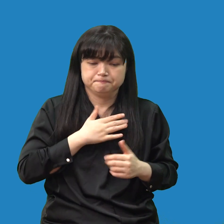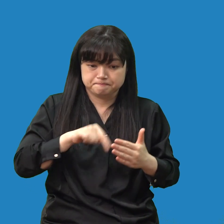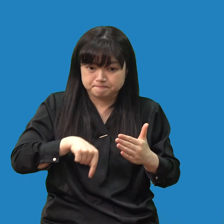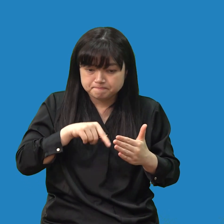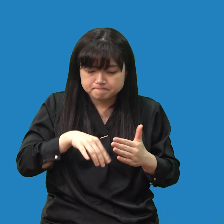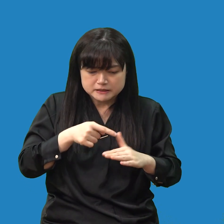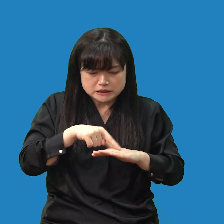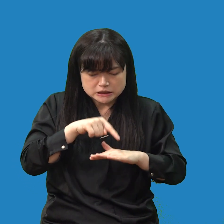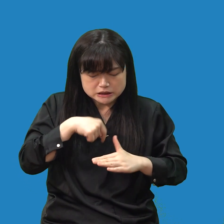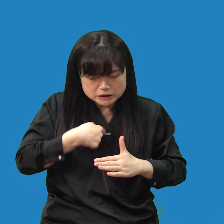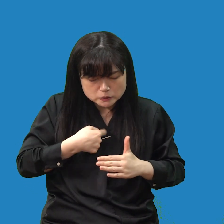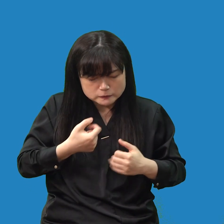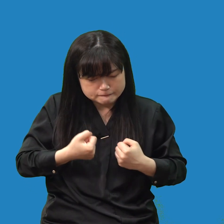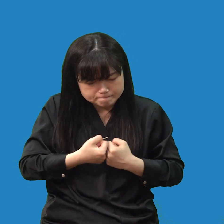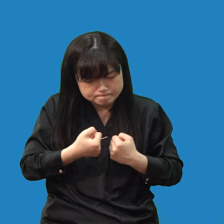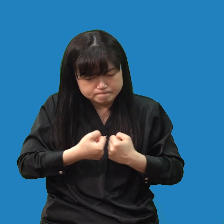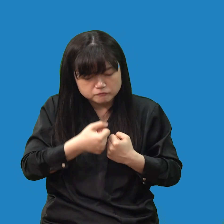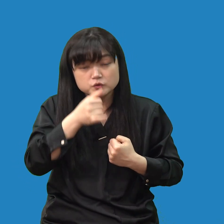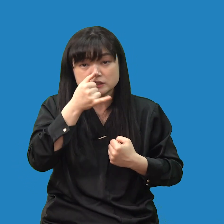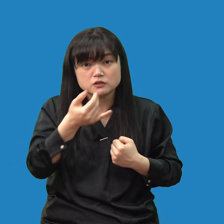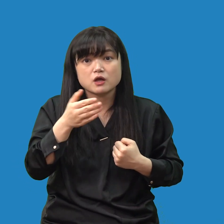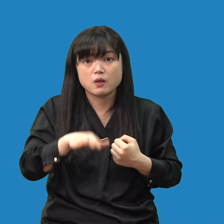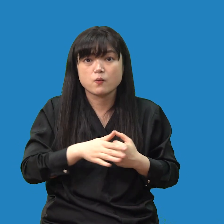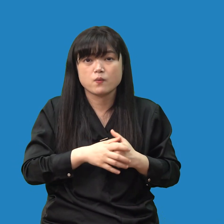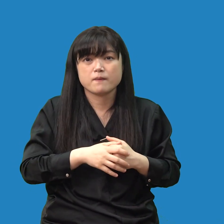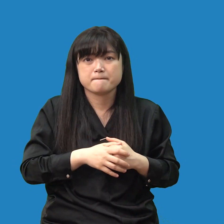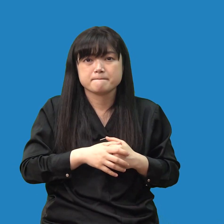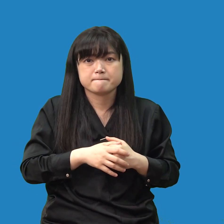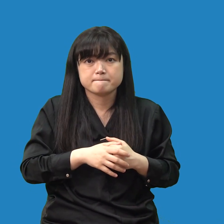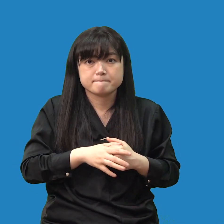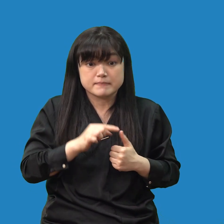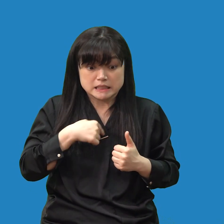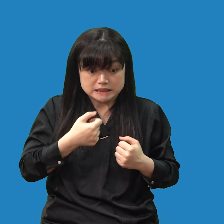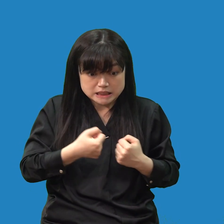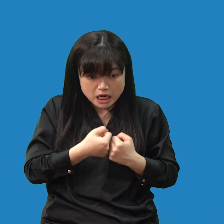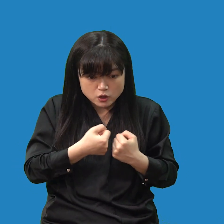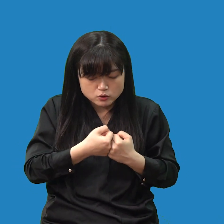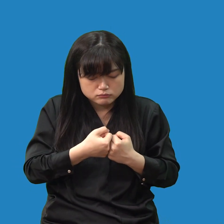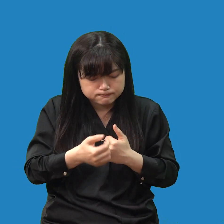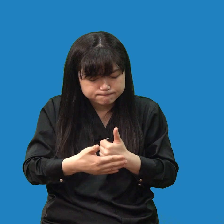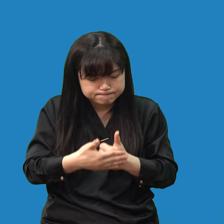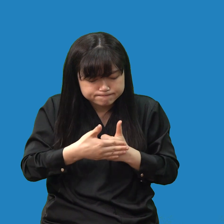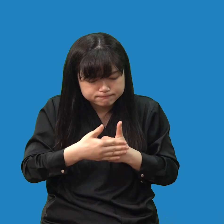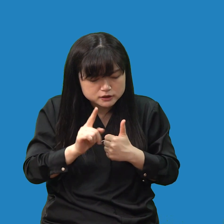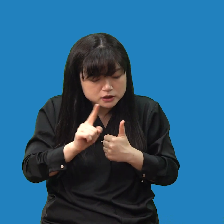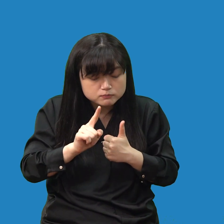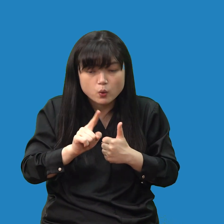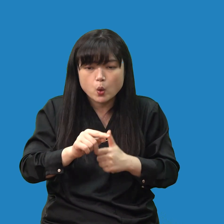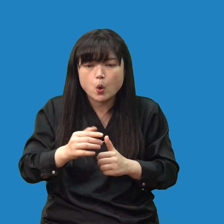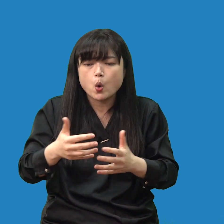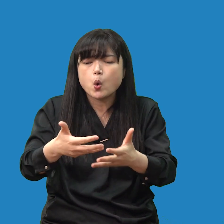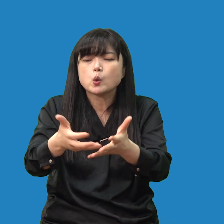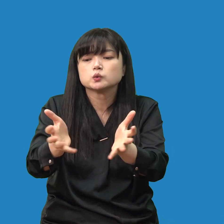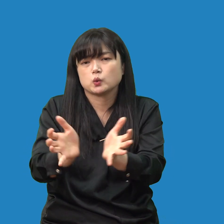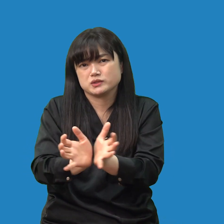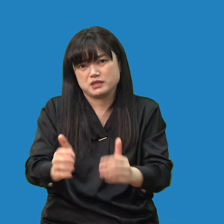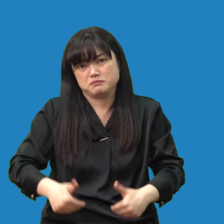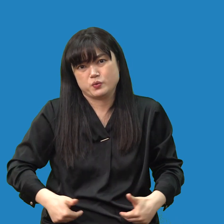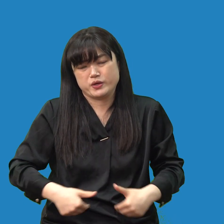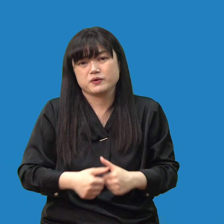내적인 스스로와 싸우는 그런 것도 필요하지만 하지만 그 싸움을 지원해주는 공동체가 함께 해야